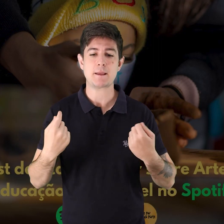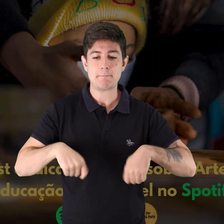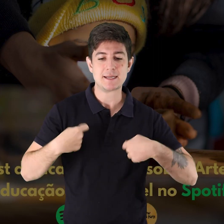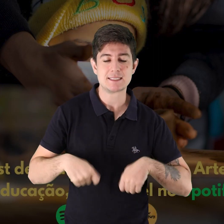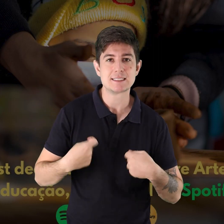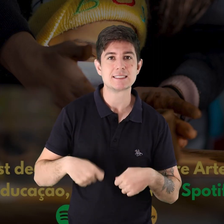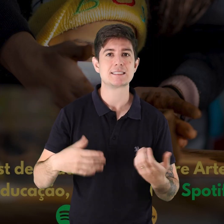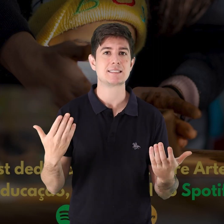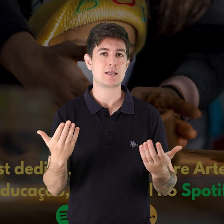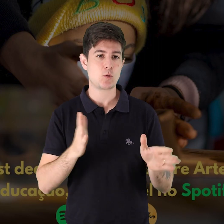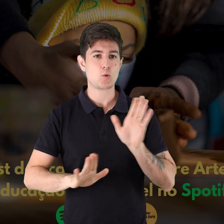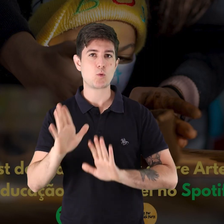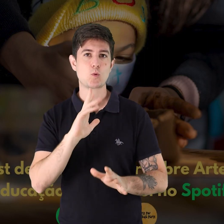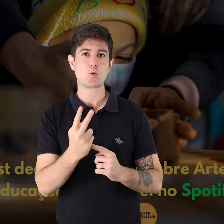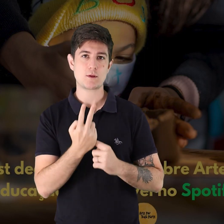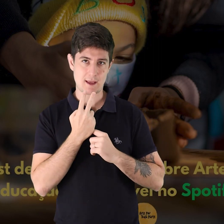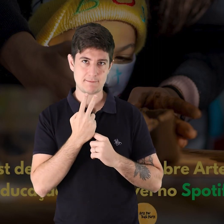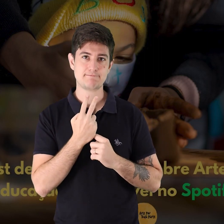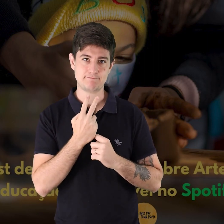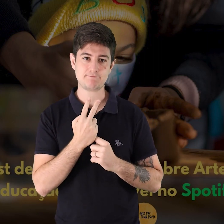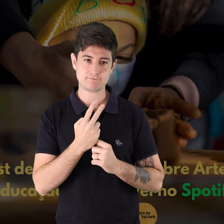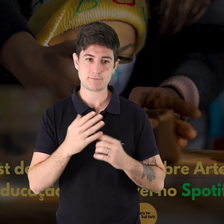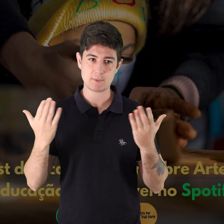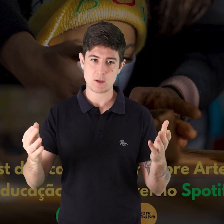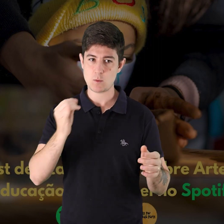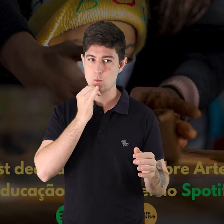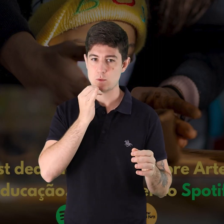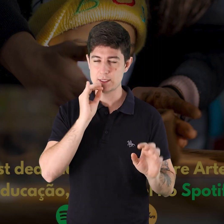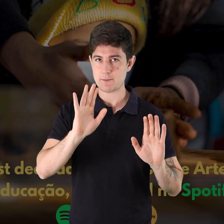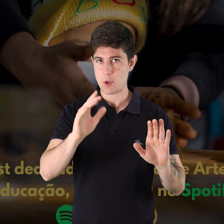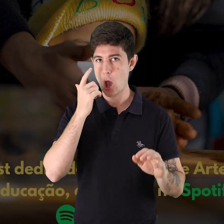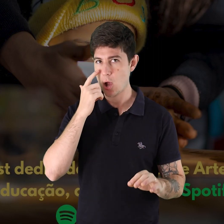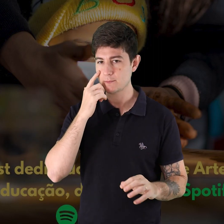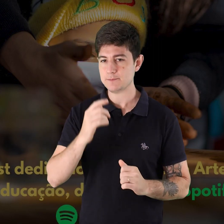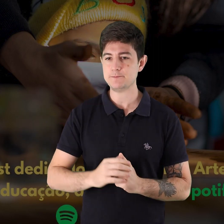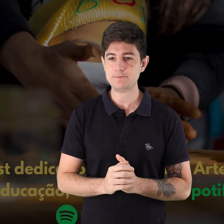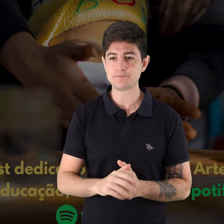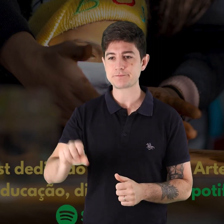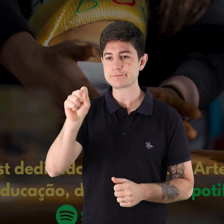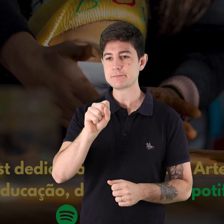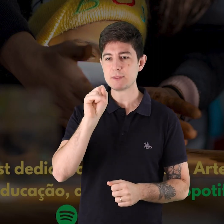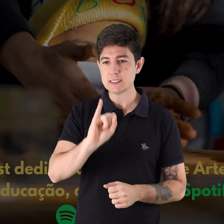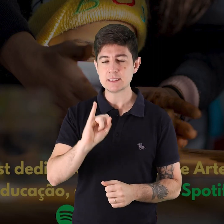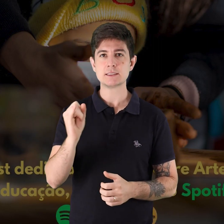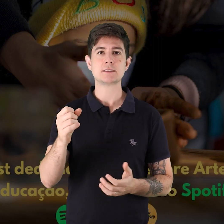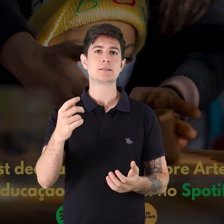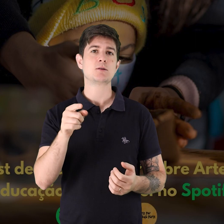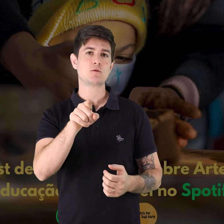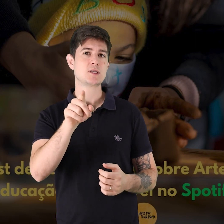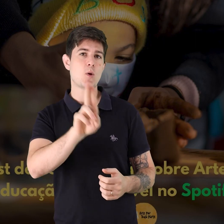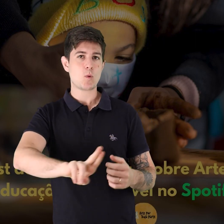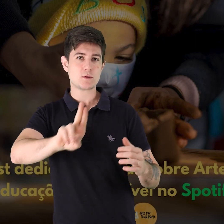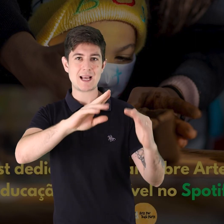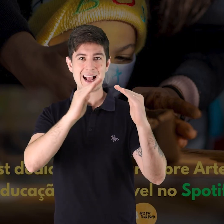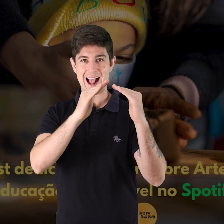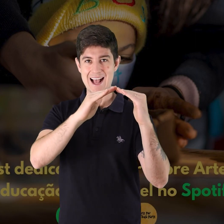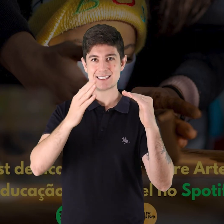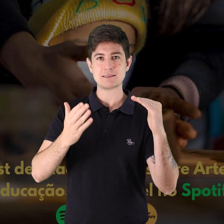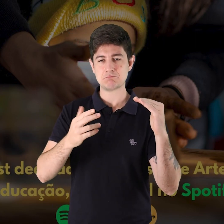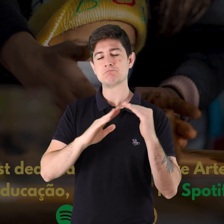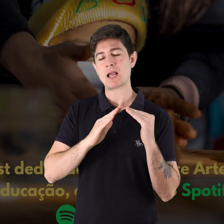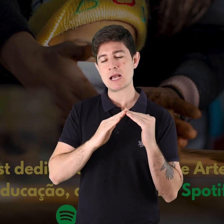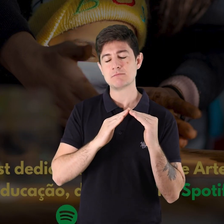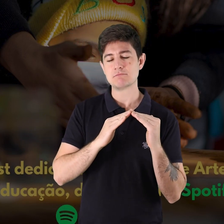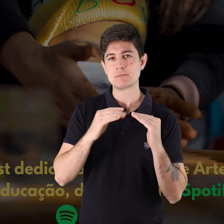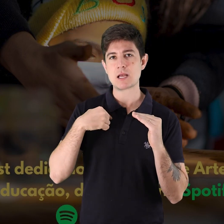relação à necessidade desse cuidado. Como eu falei, ainda assim, ó, por exemplo, se você sai da sua